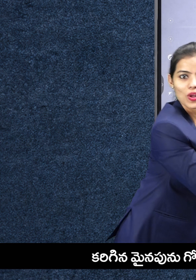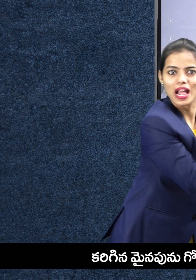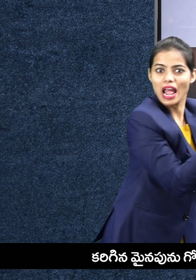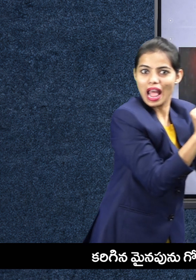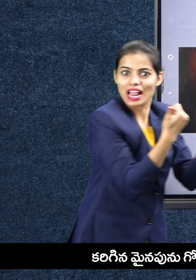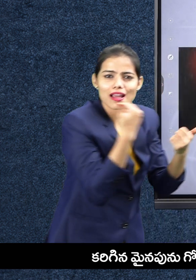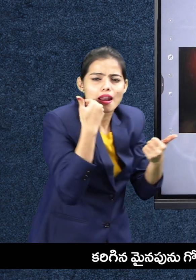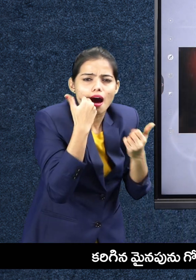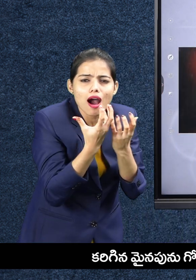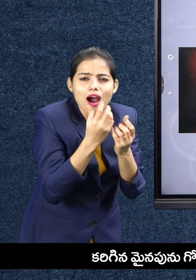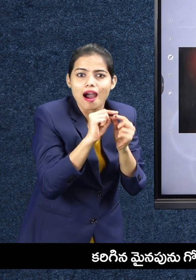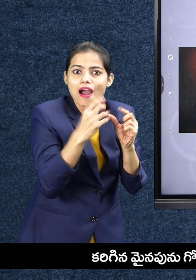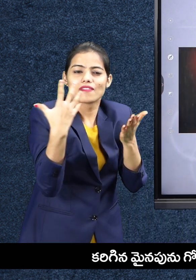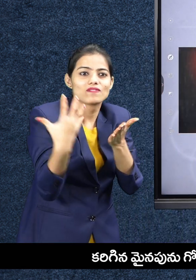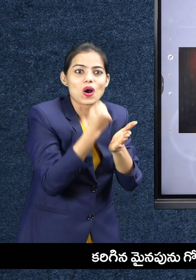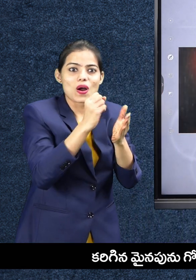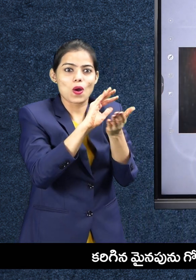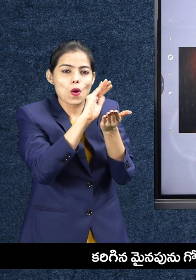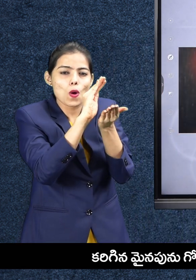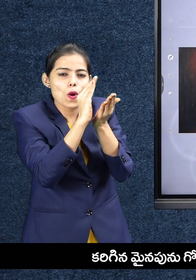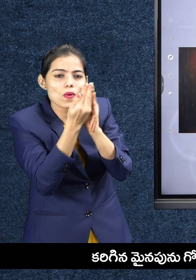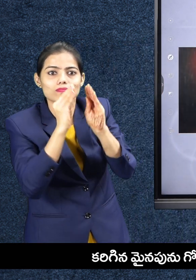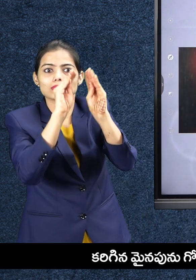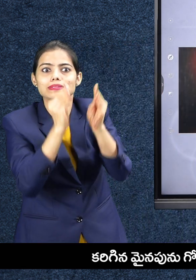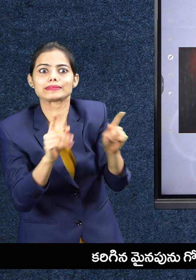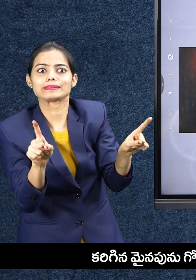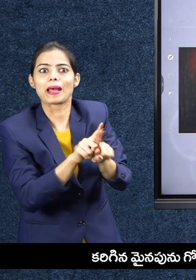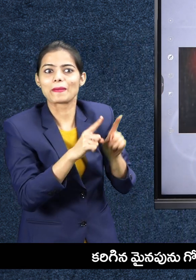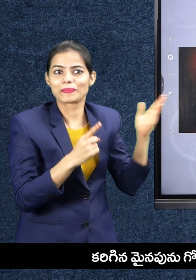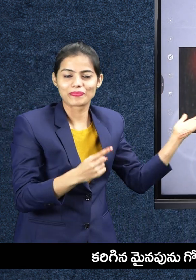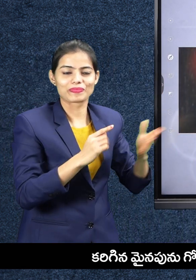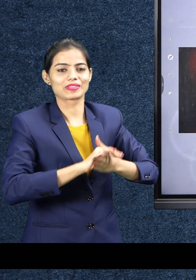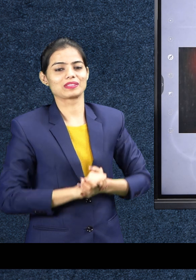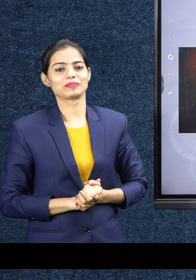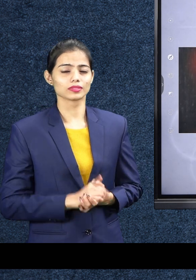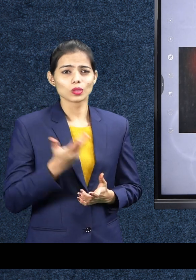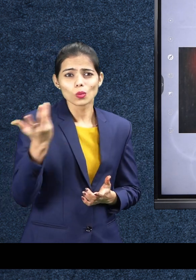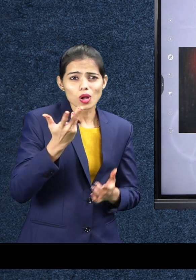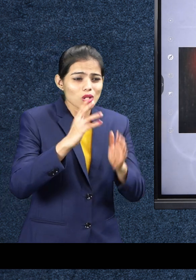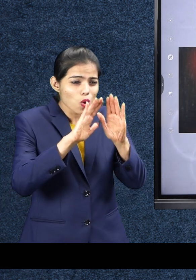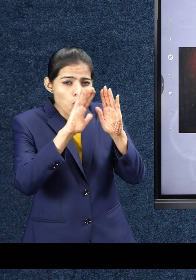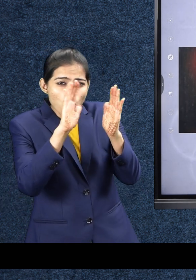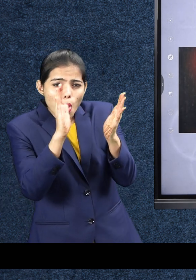గోళాకారంలో ఉన్న మరొక కంటైనర్లో పోసినప్పుడు చల్లబడిన తర్వాత మీరు గోళాకారంలో కొవ్వొత్తిని